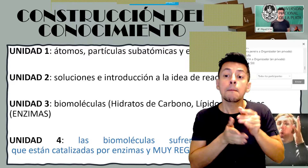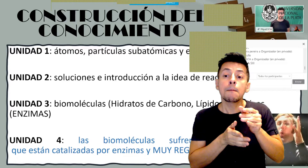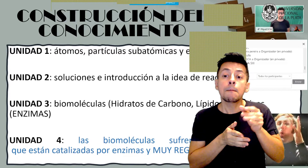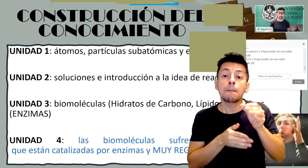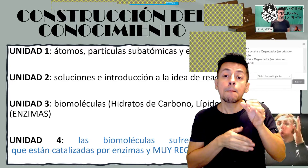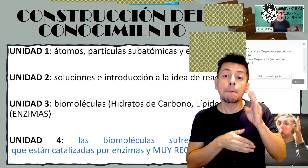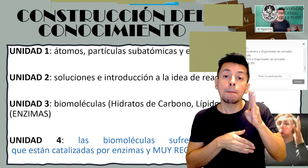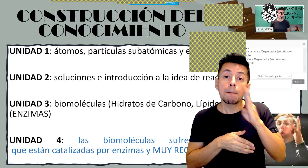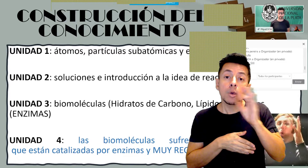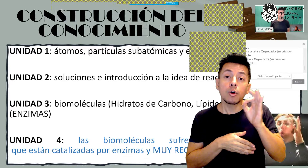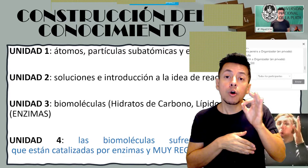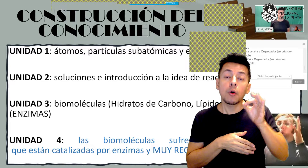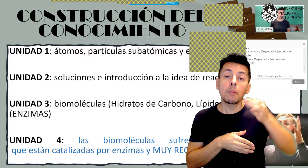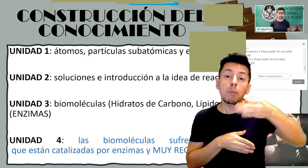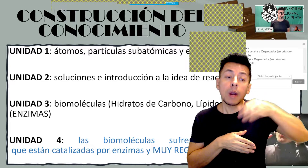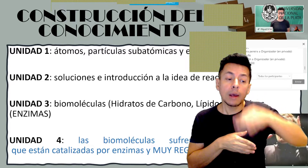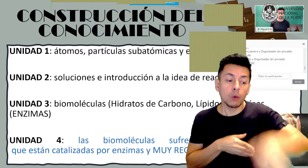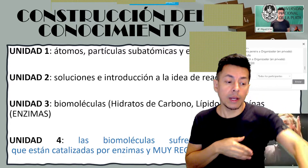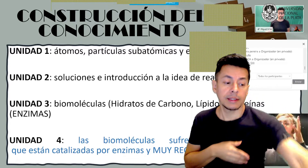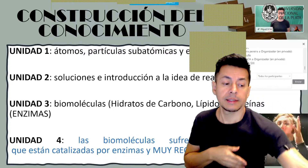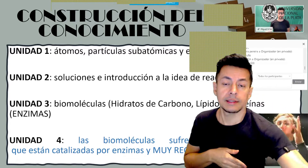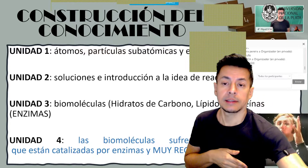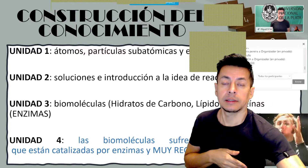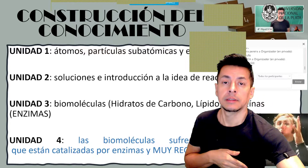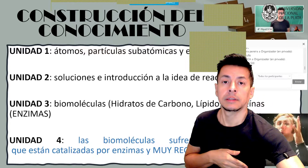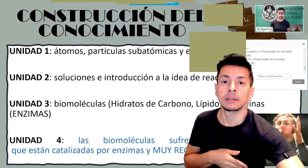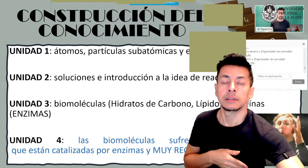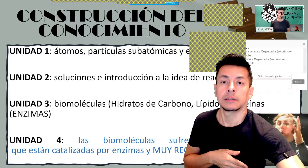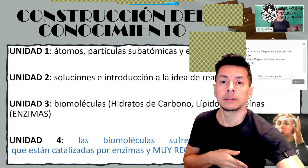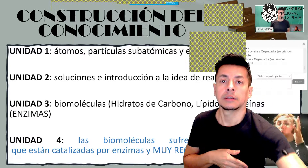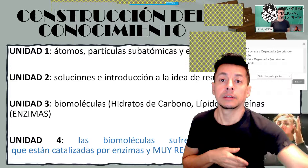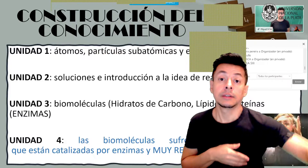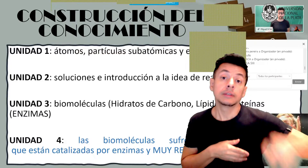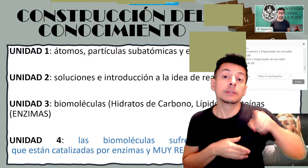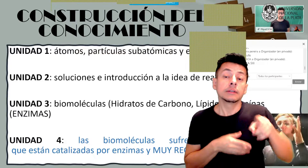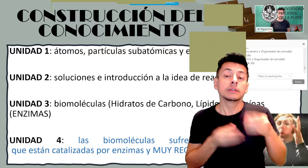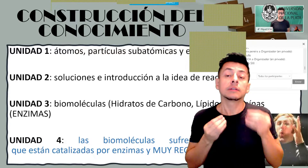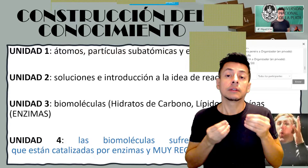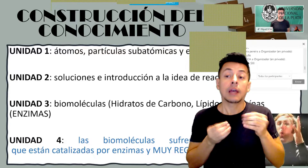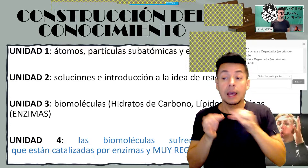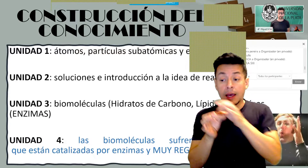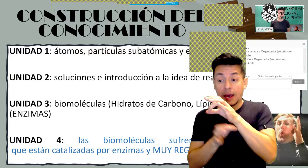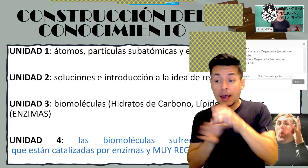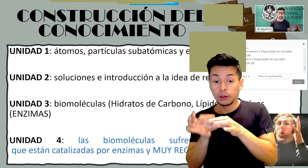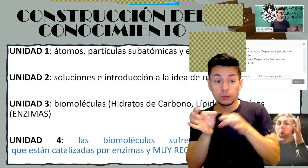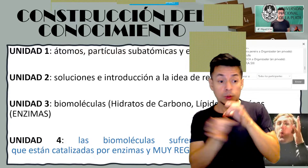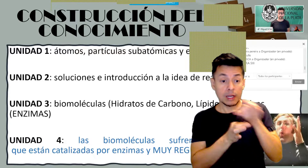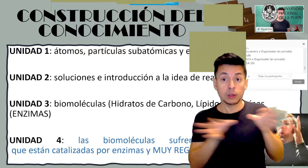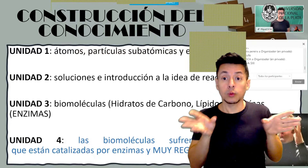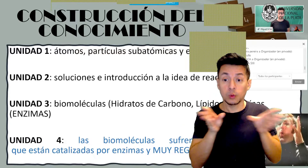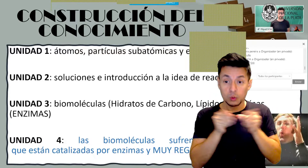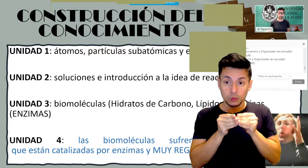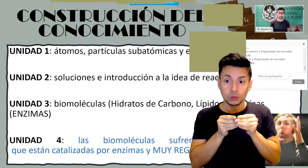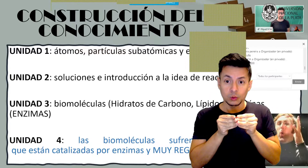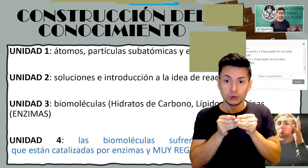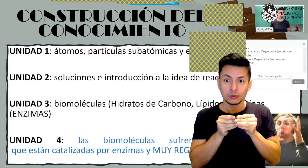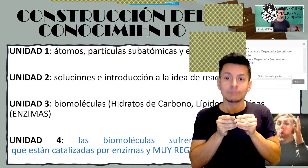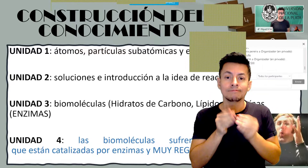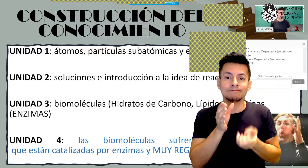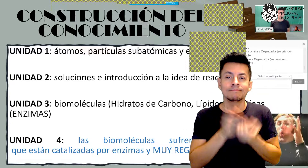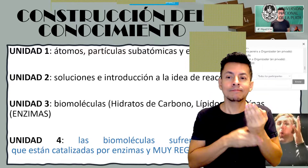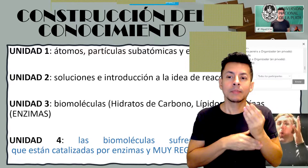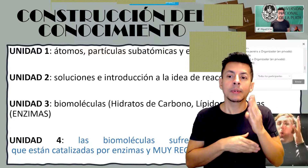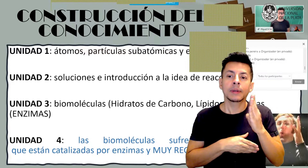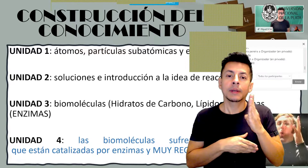parte de los organismos vivos, que están formados obviamente por átomos unidos a través de enlaces químicos, ¿sí? Entonces fíjense cómo en